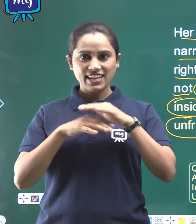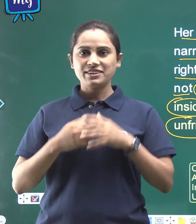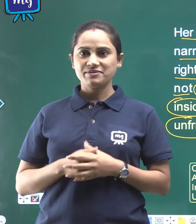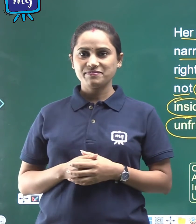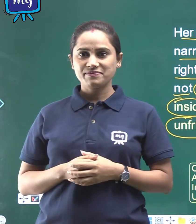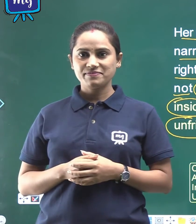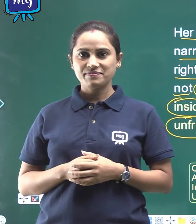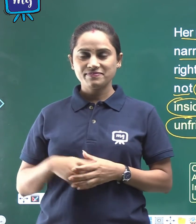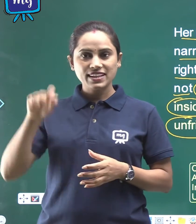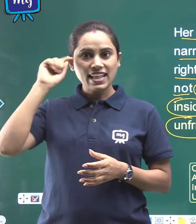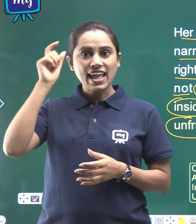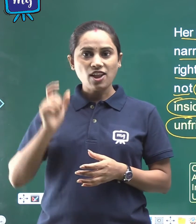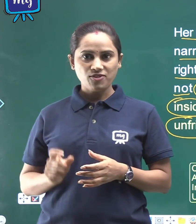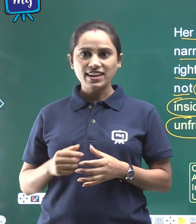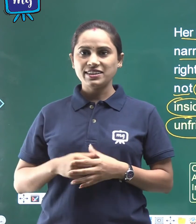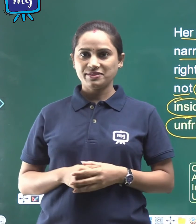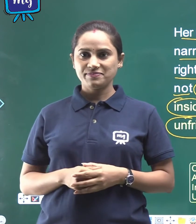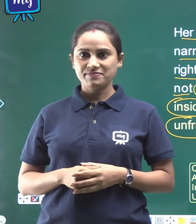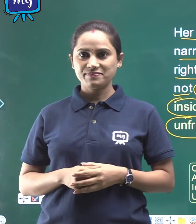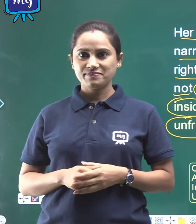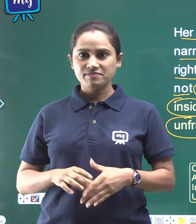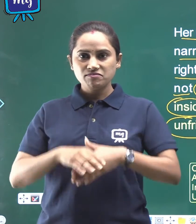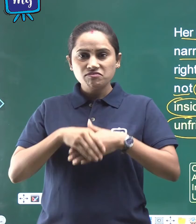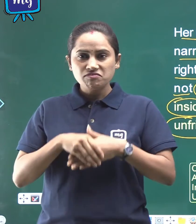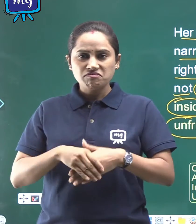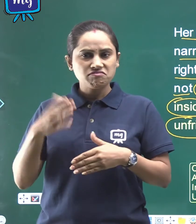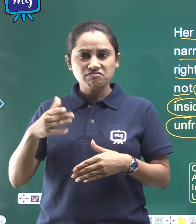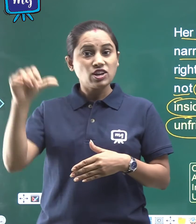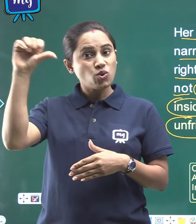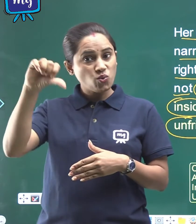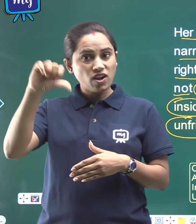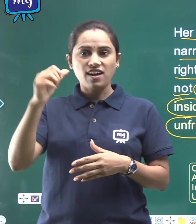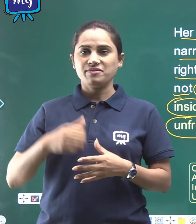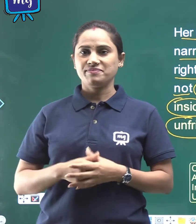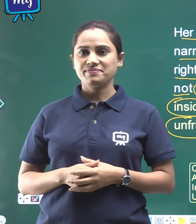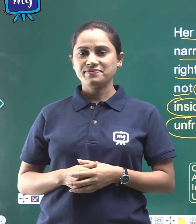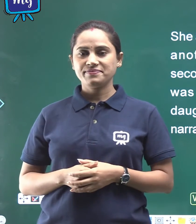अंदर. unfriendly, रूखा.